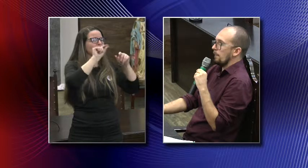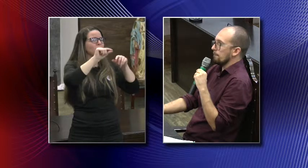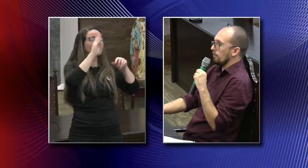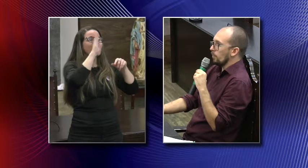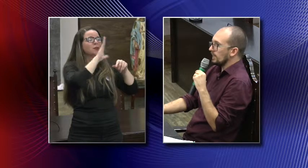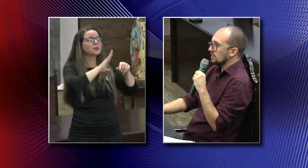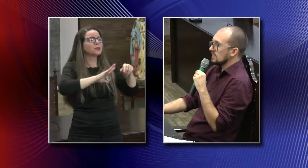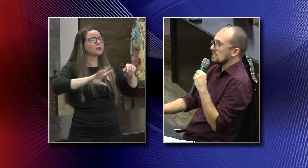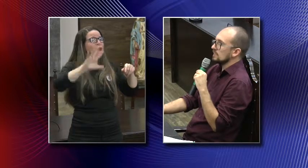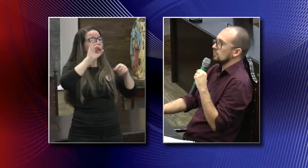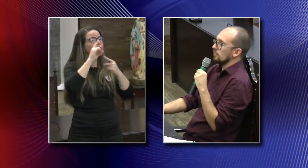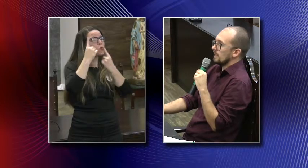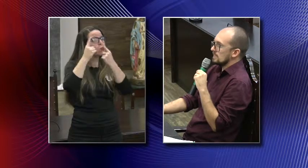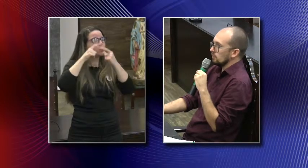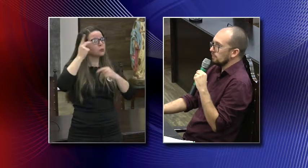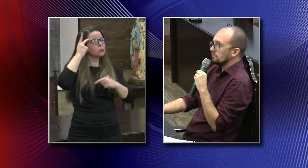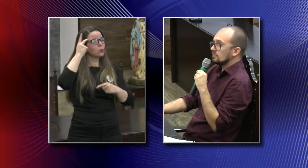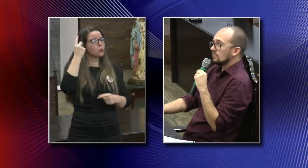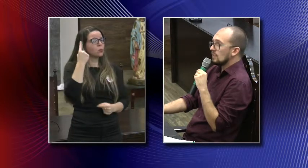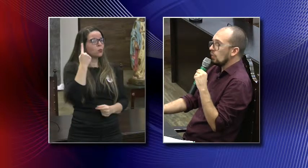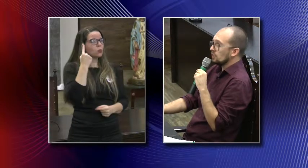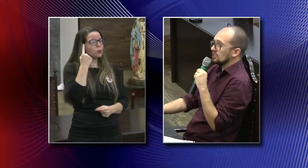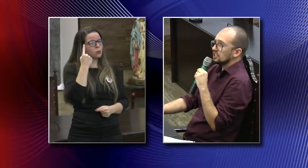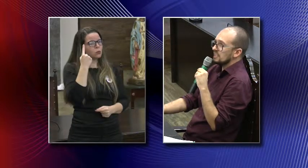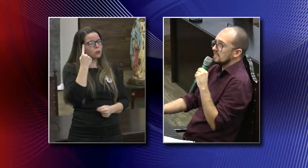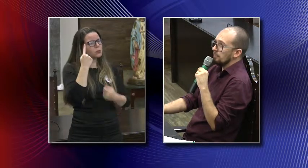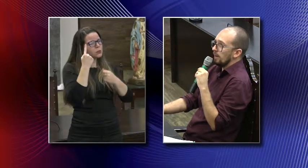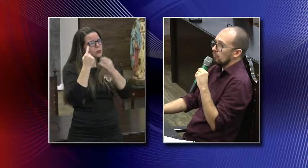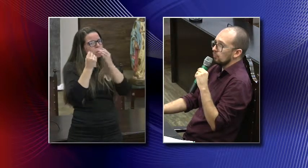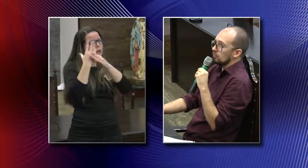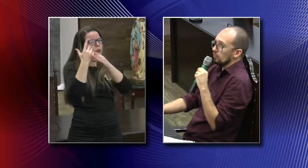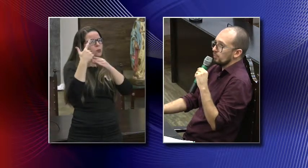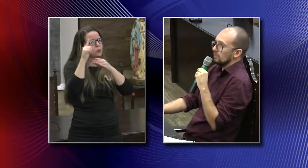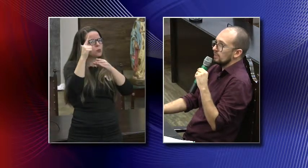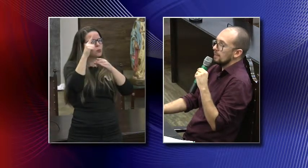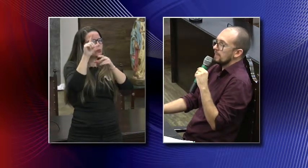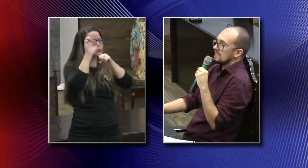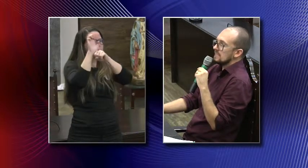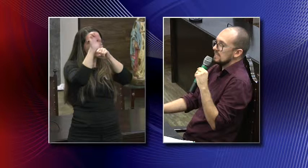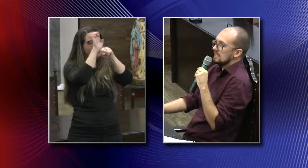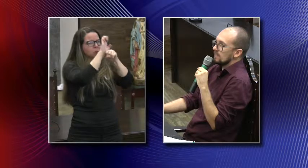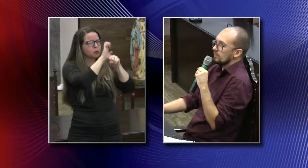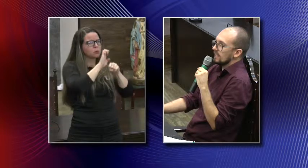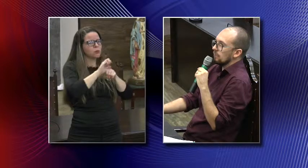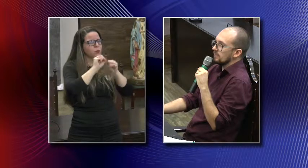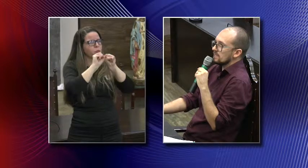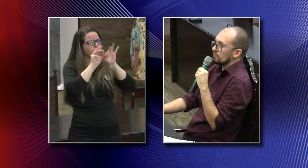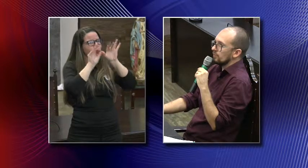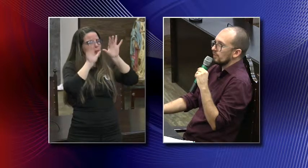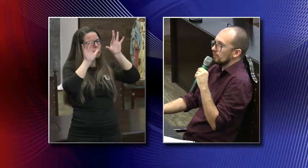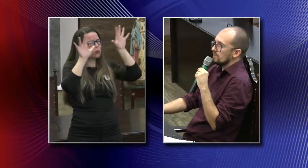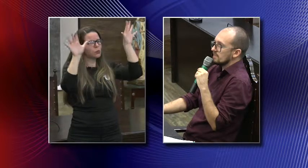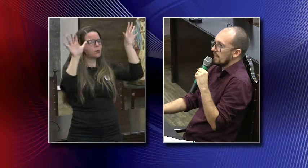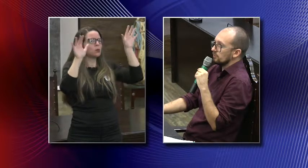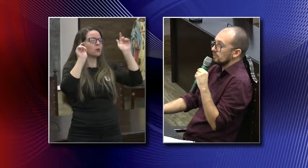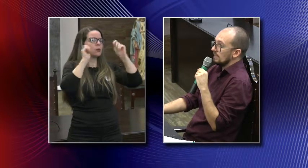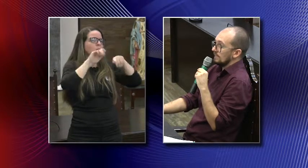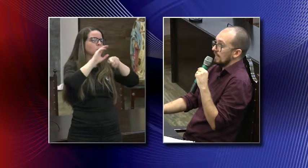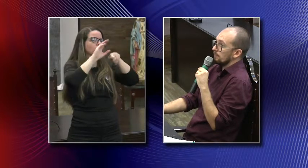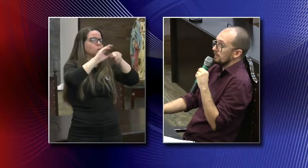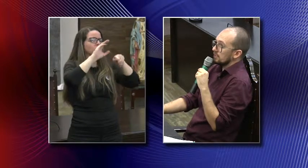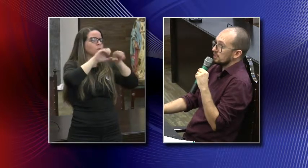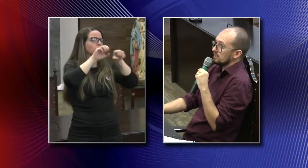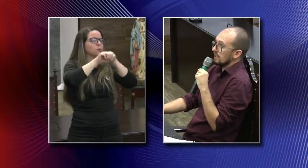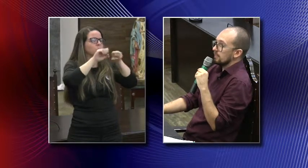novas políticas no Brasil. Hoje a gente tem em São Paulo um curso, mas e aí, o que acontece no interior do estado?